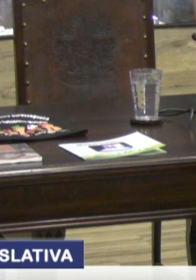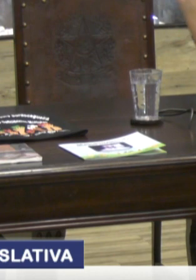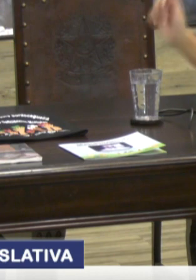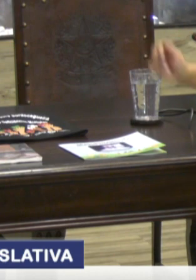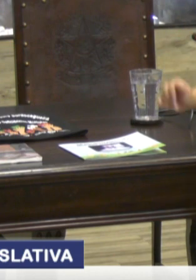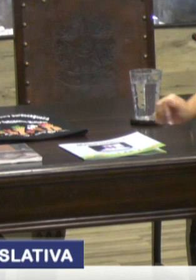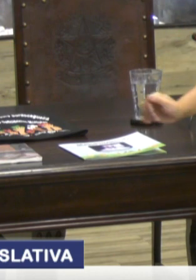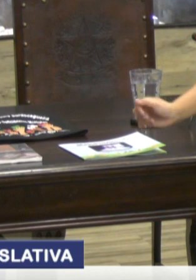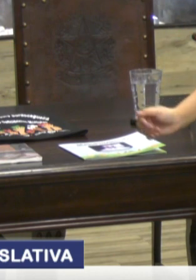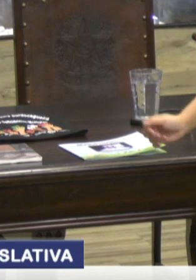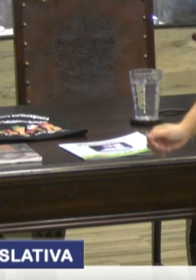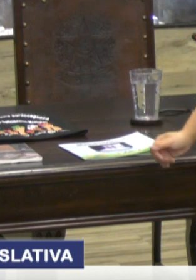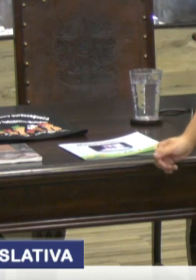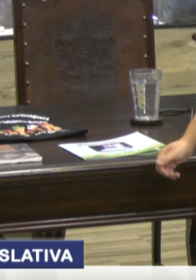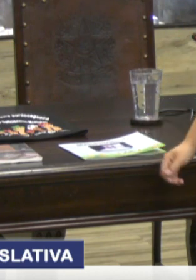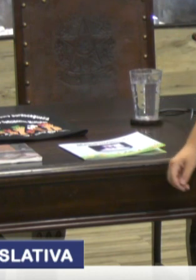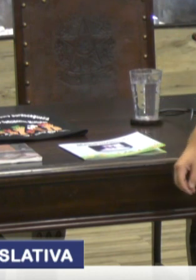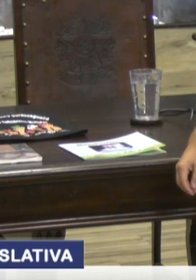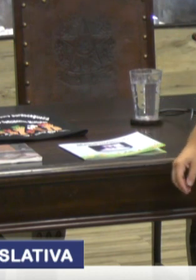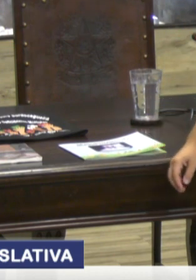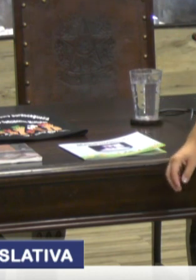né?